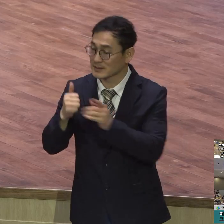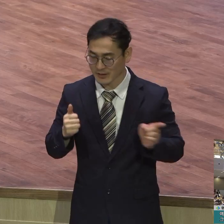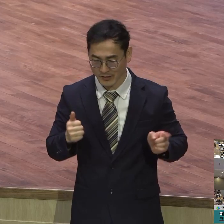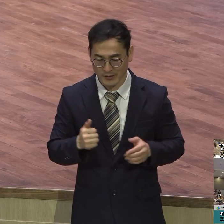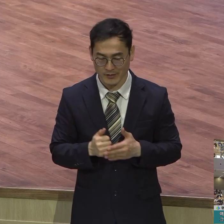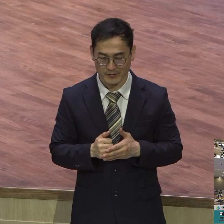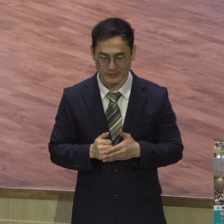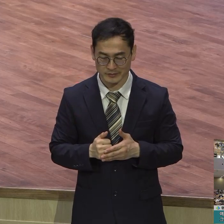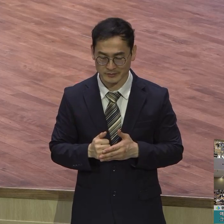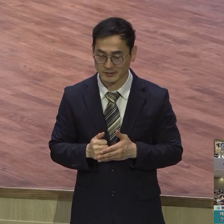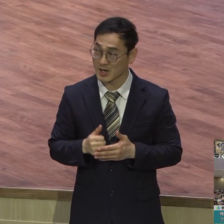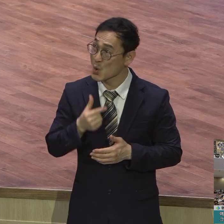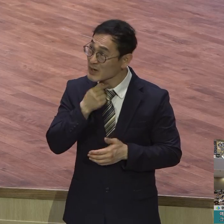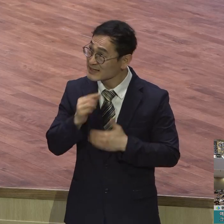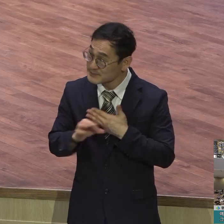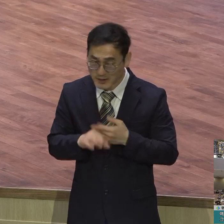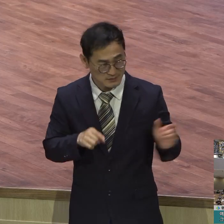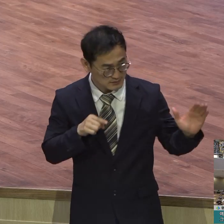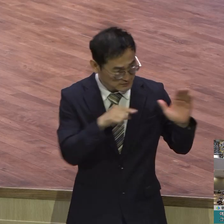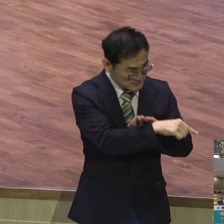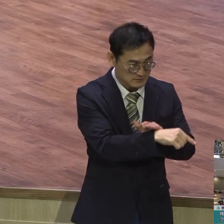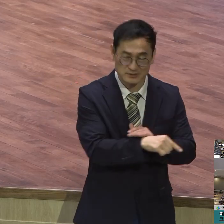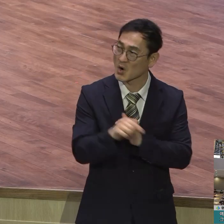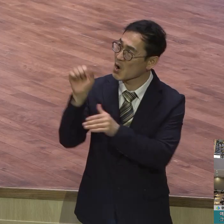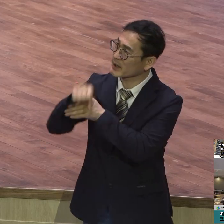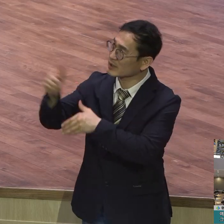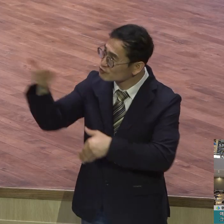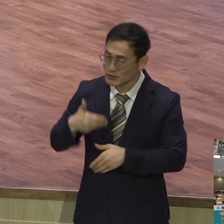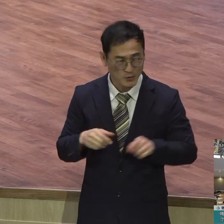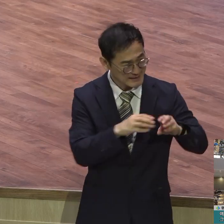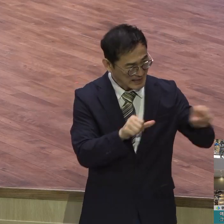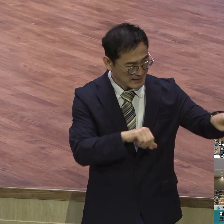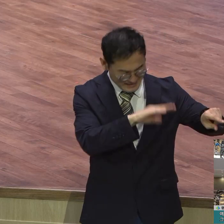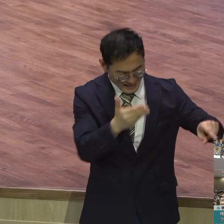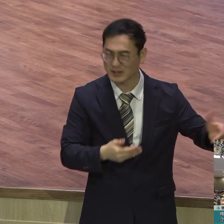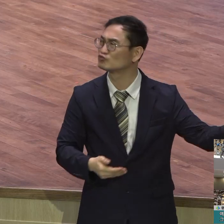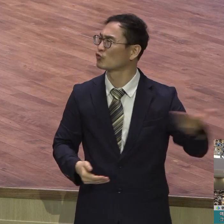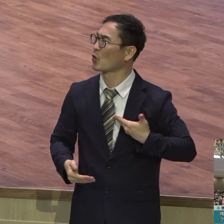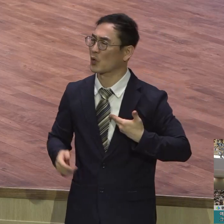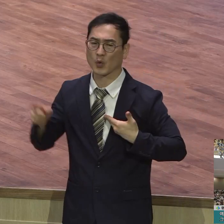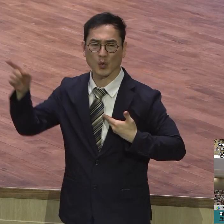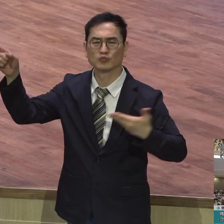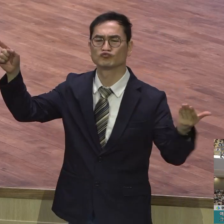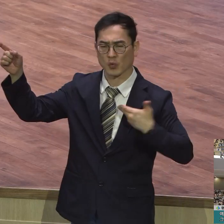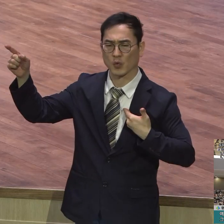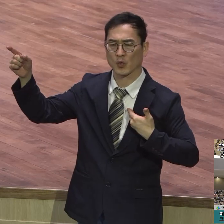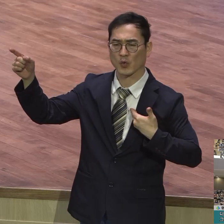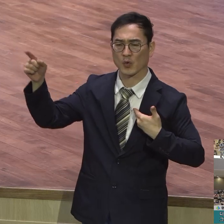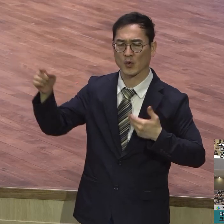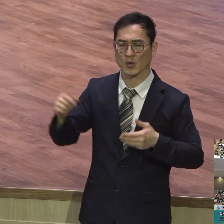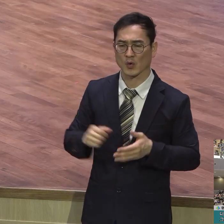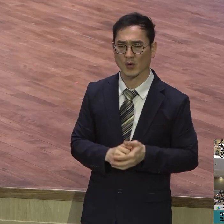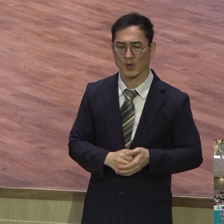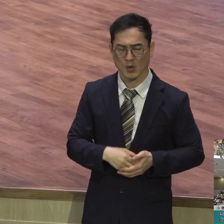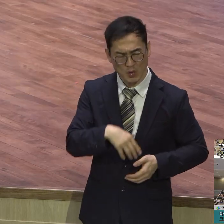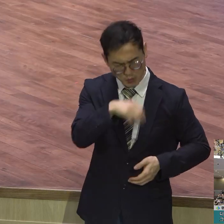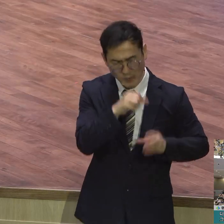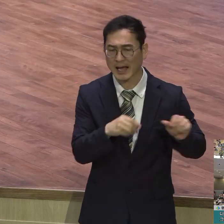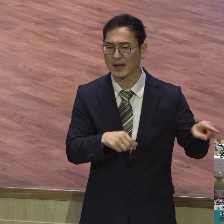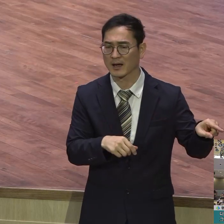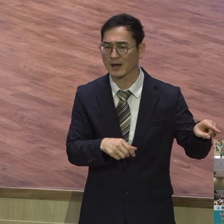우리를 그 땅으로 인도하여 들이시고 그 땅을 우리에게 주시리라 그는 이는 과연 적과 꿀이 흐르는 땅이니라 다만